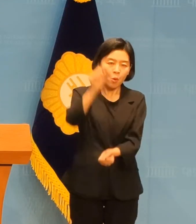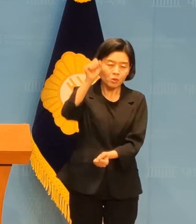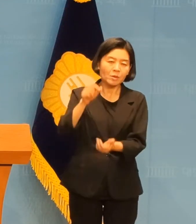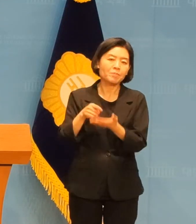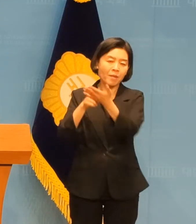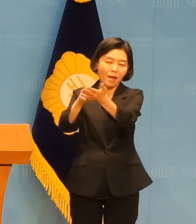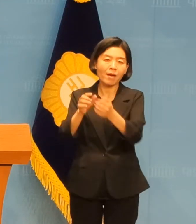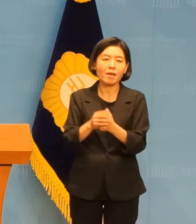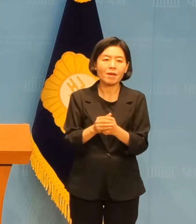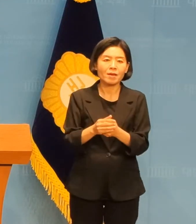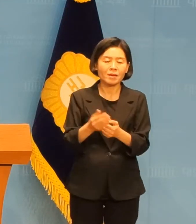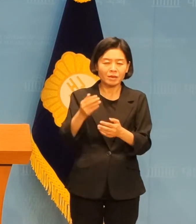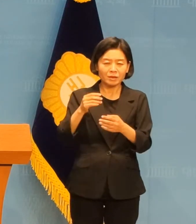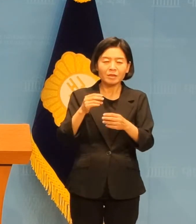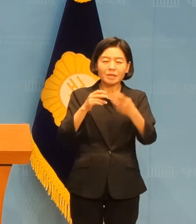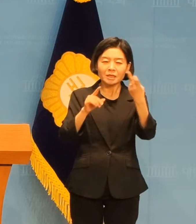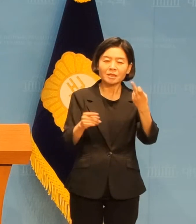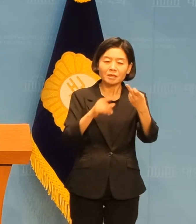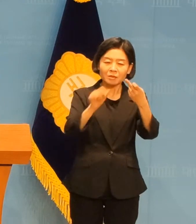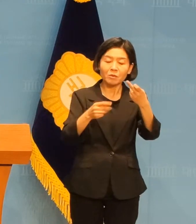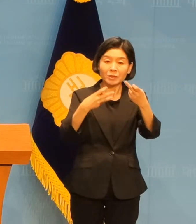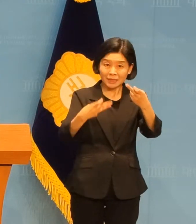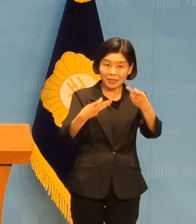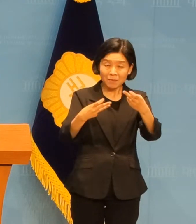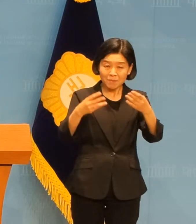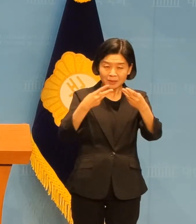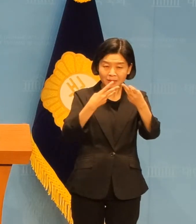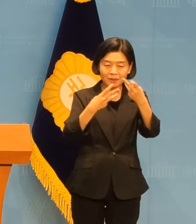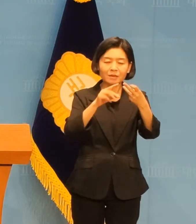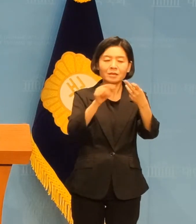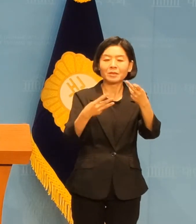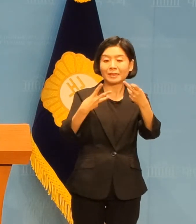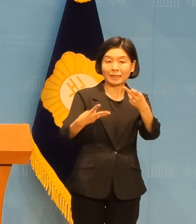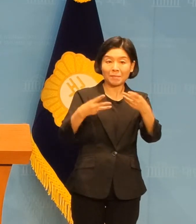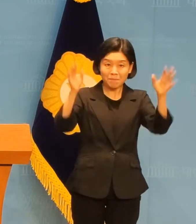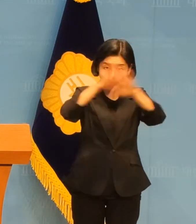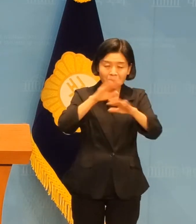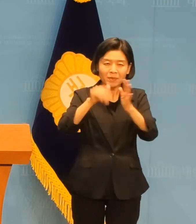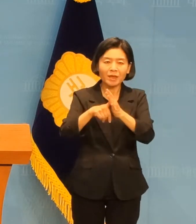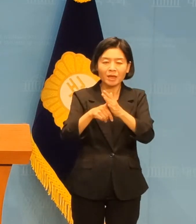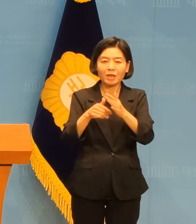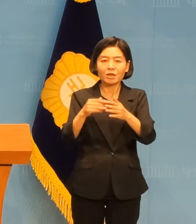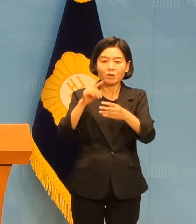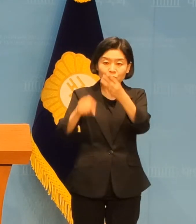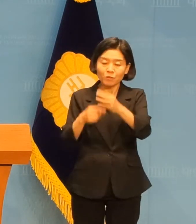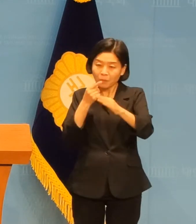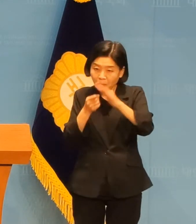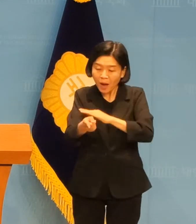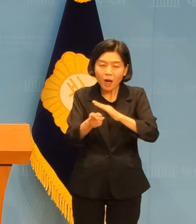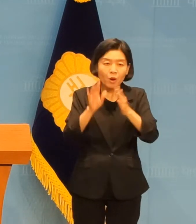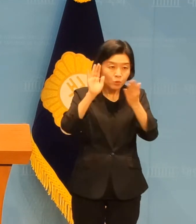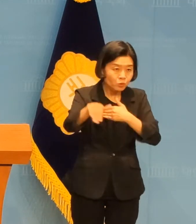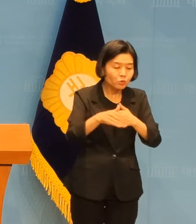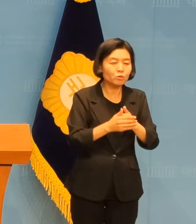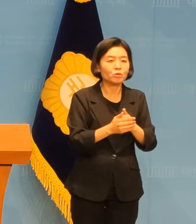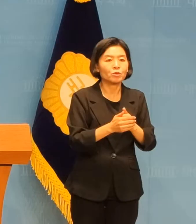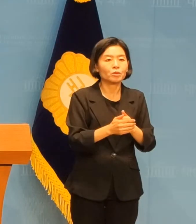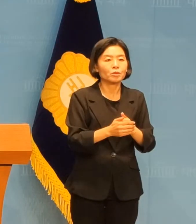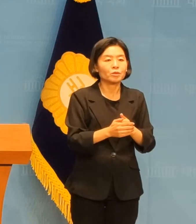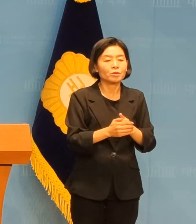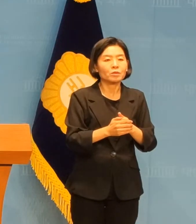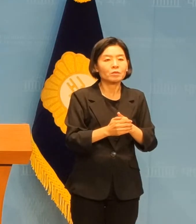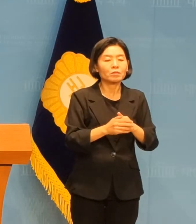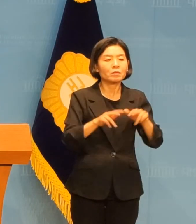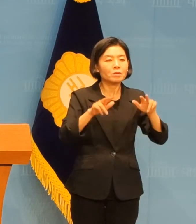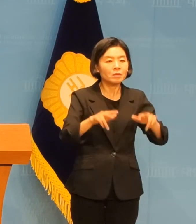호출되었던 박성재는 계엄 선포 직후 법무부 청사로 이동하면서 심우정 전 검찰총장을 비롯하여